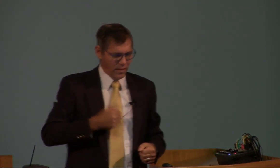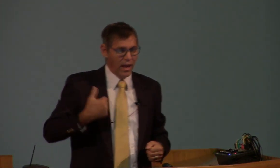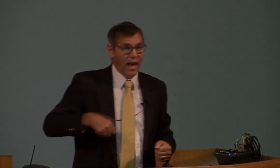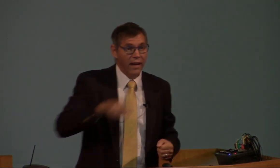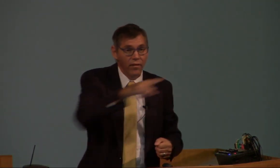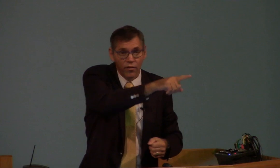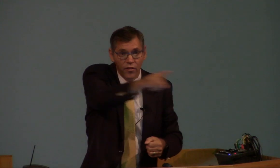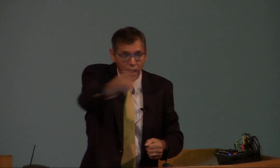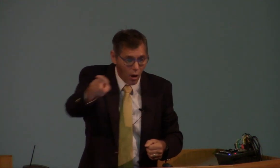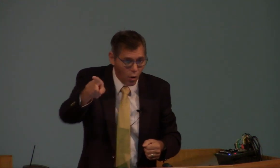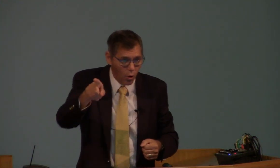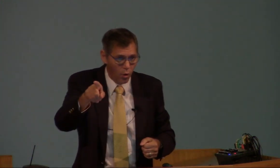ek wil vir jou